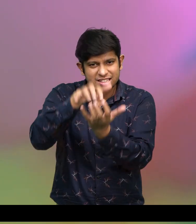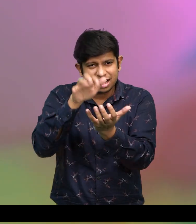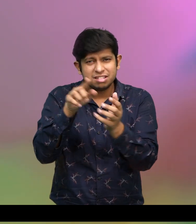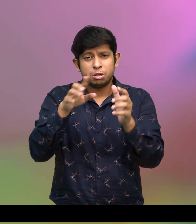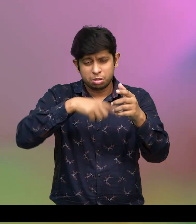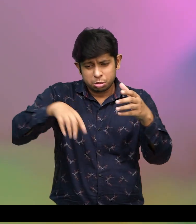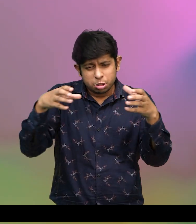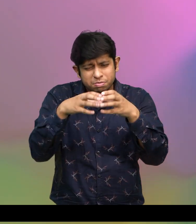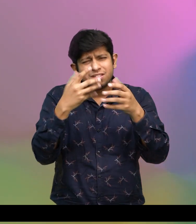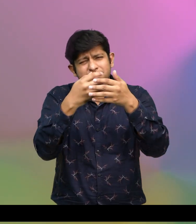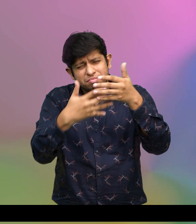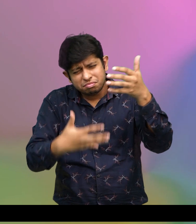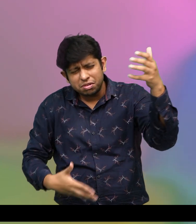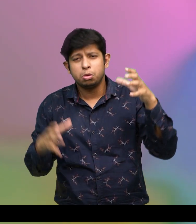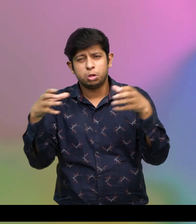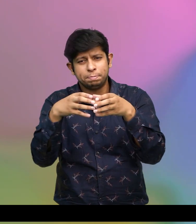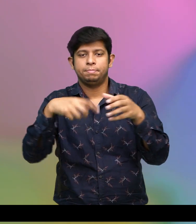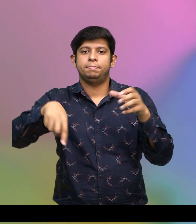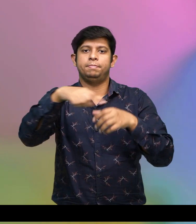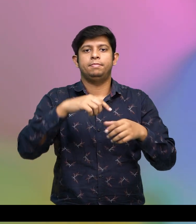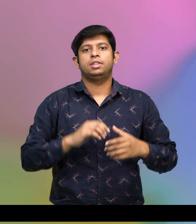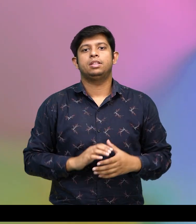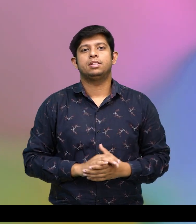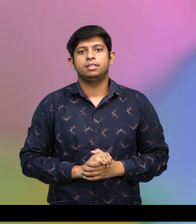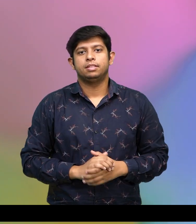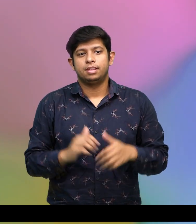బల్లులు, మొసళ్ళు ఈ కోవలోకి వస్తాయి. ఏవస్.